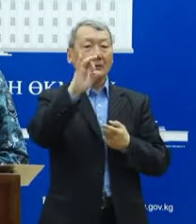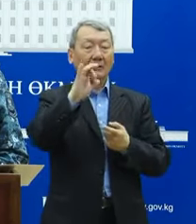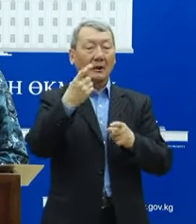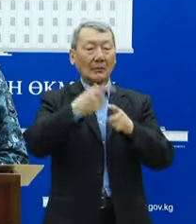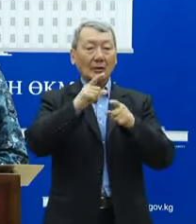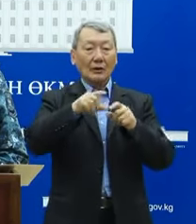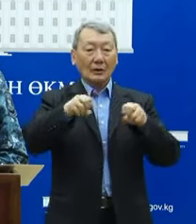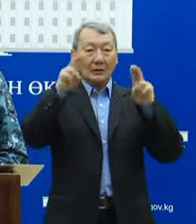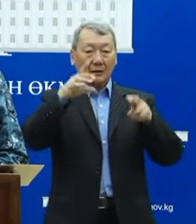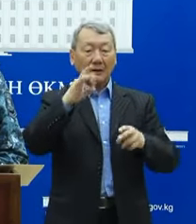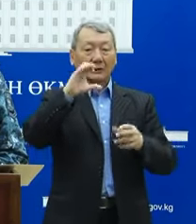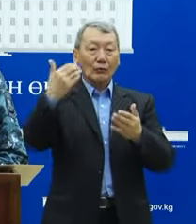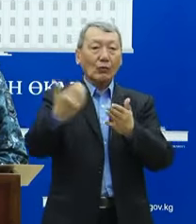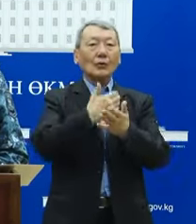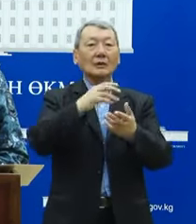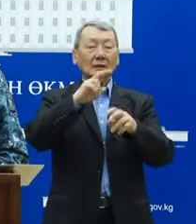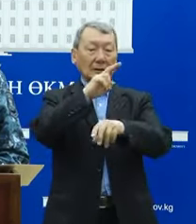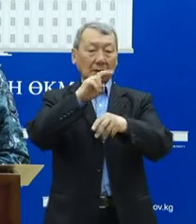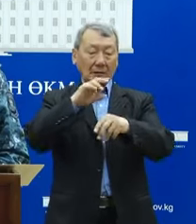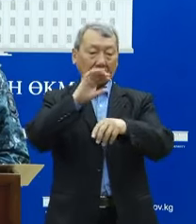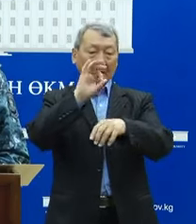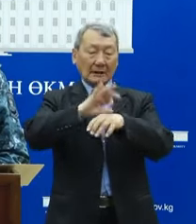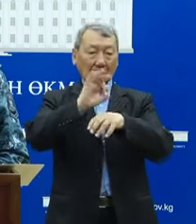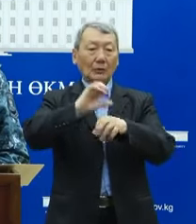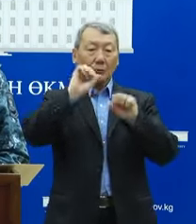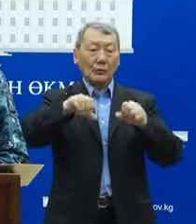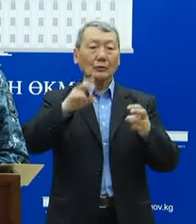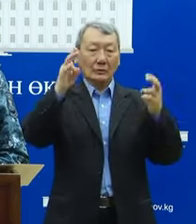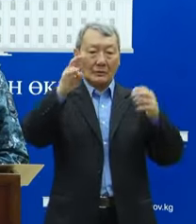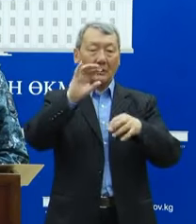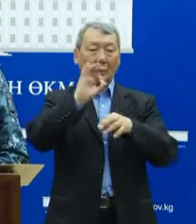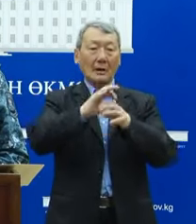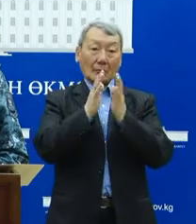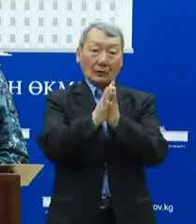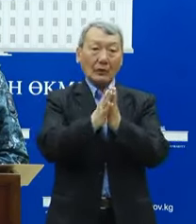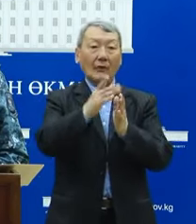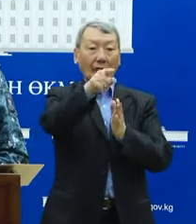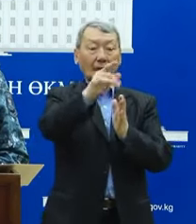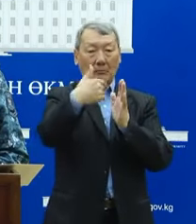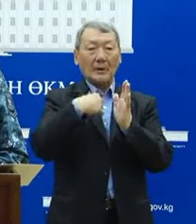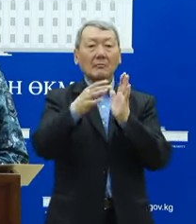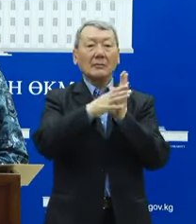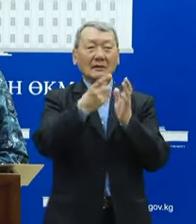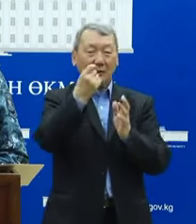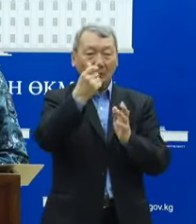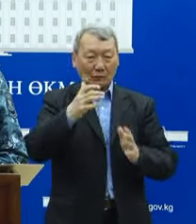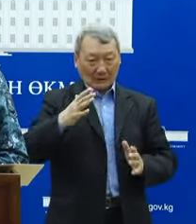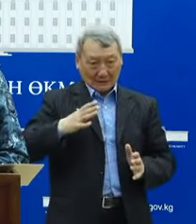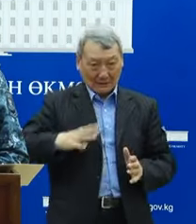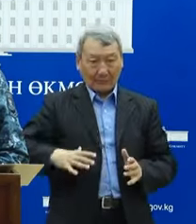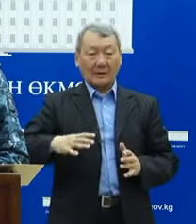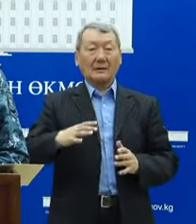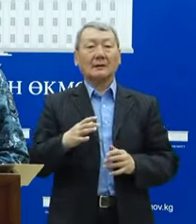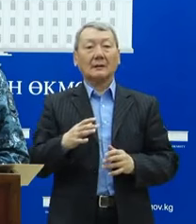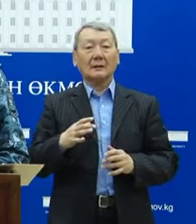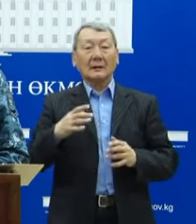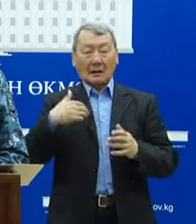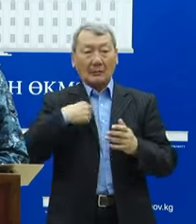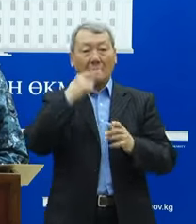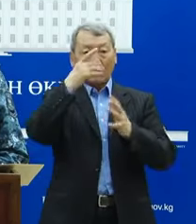это, безусловно, риск новых заболеваний, новых летальных исходов. Прошу вас помочь нам, наберитесь терпения,